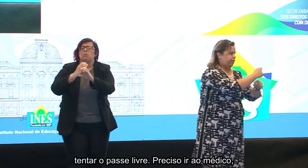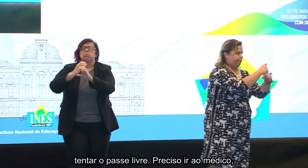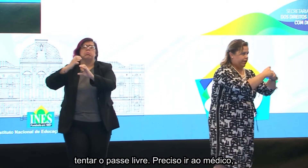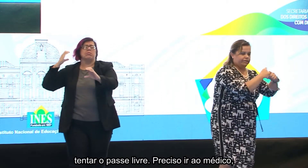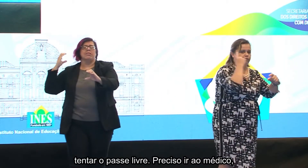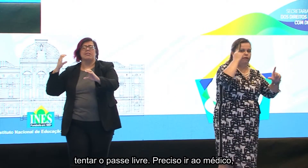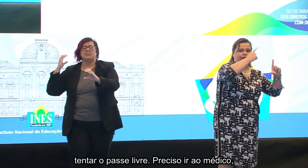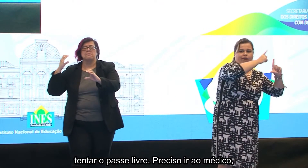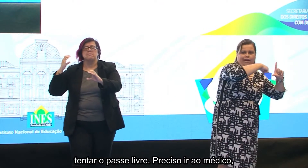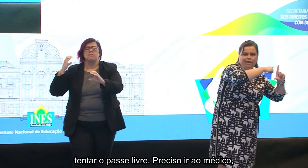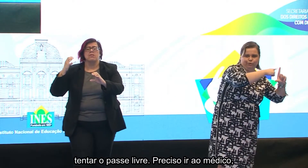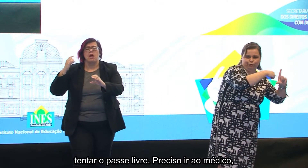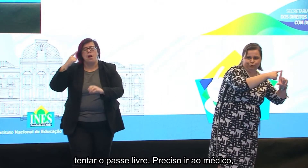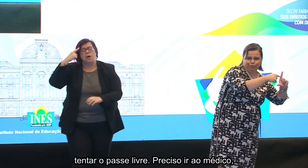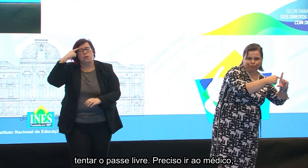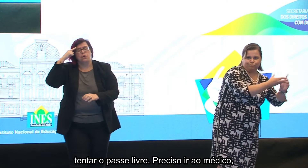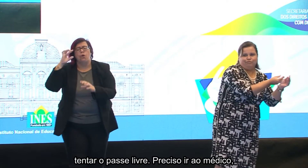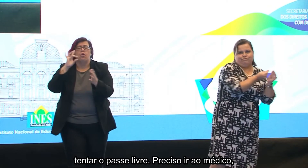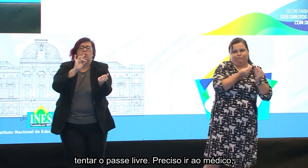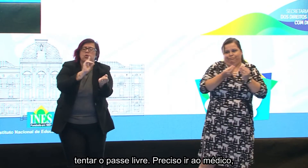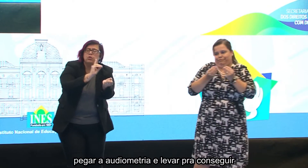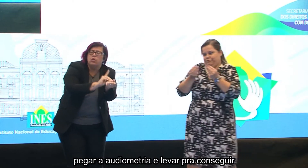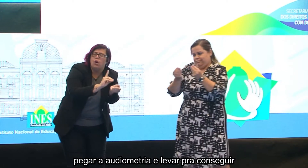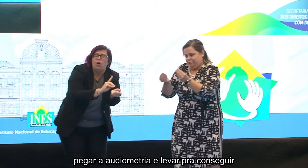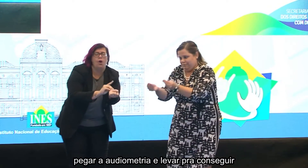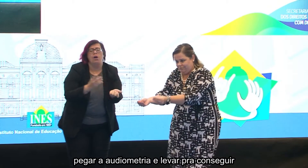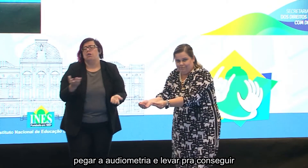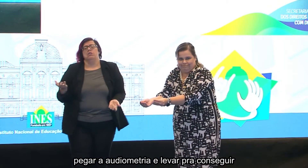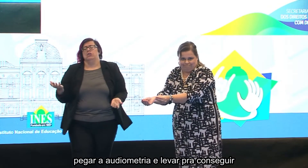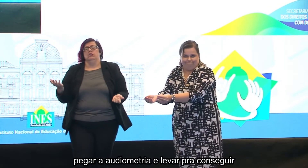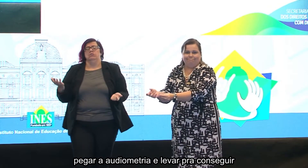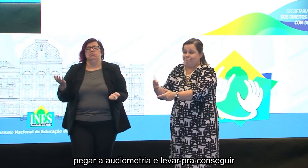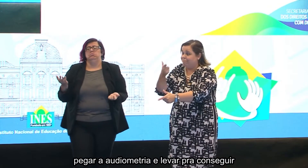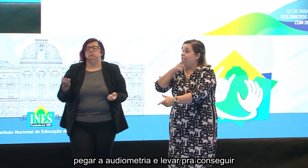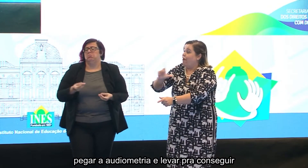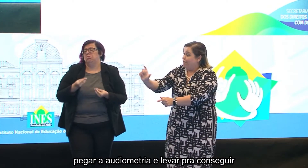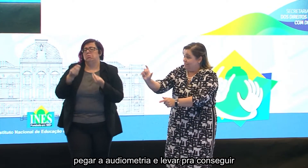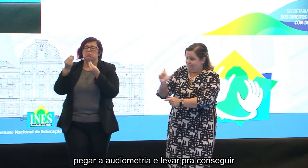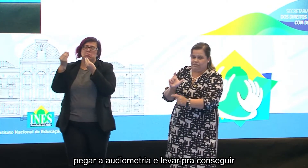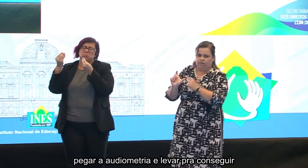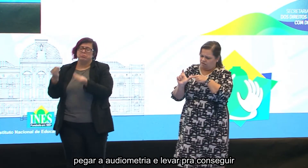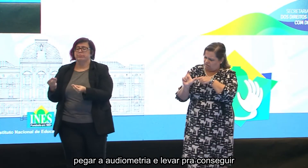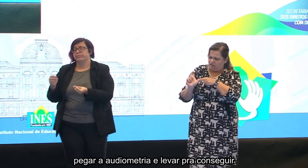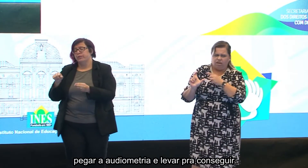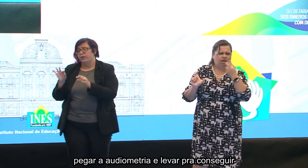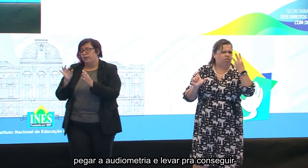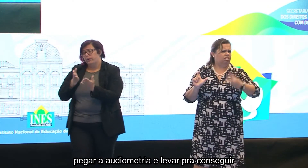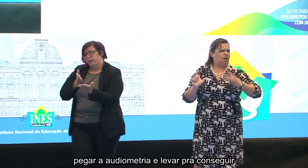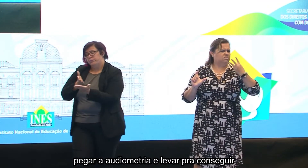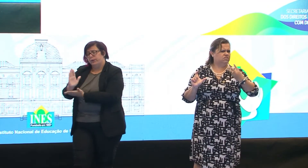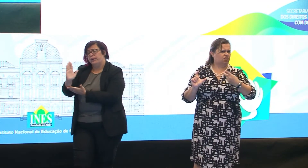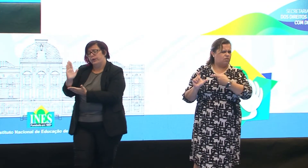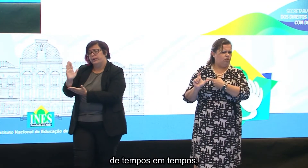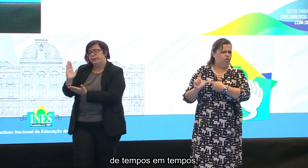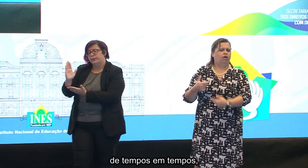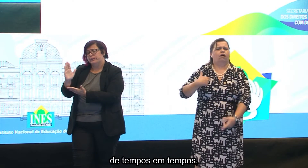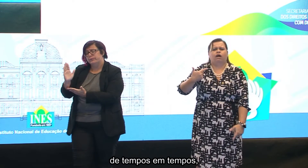eu preciso ir a um lugar, preciso ir ao médico, pegar a audiometria e levar para conseguir. Então,